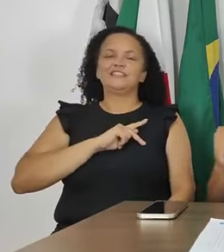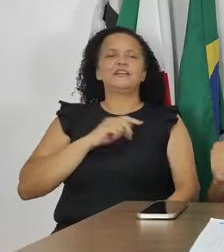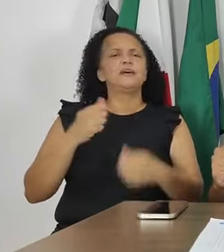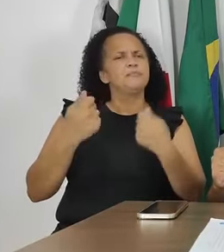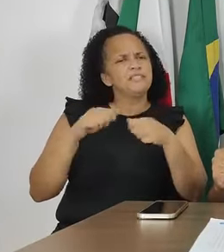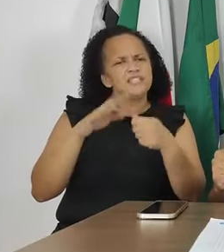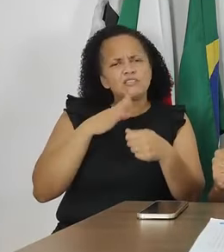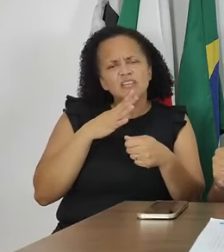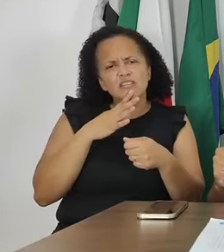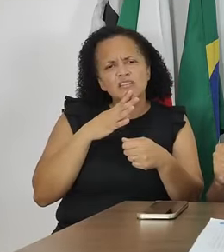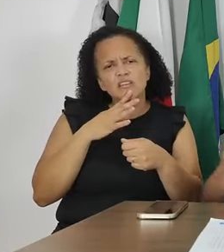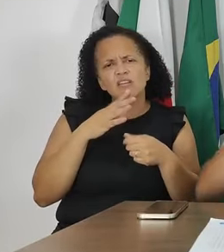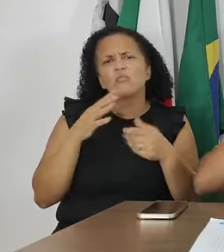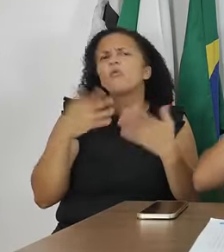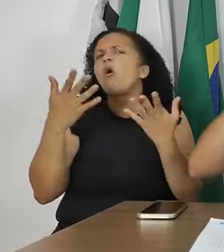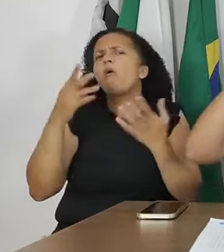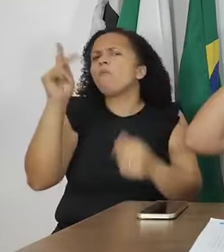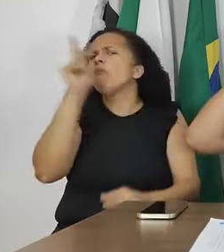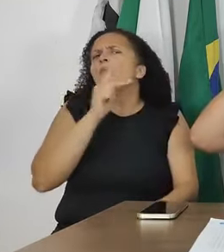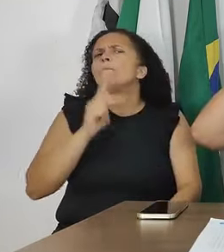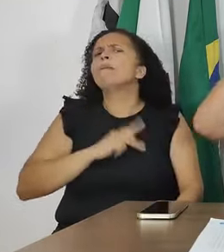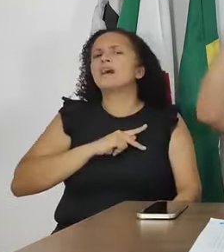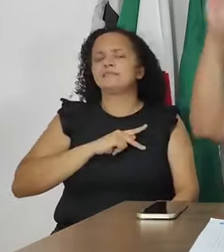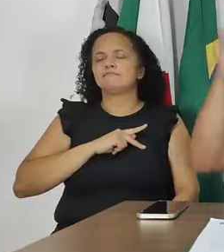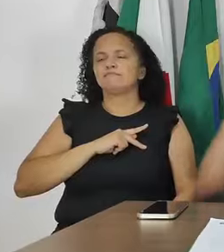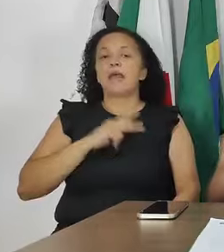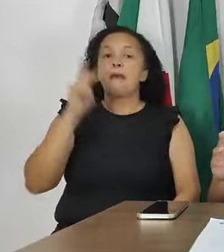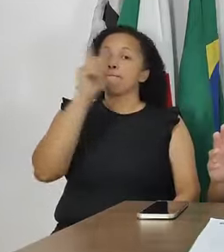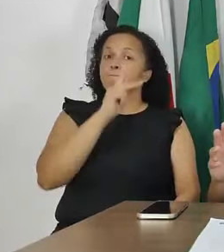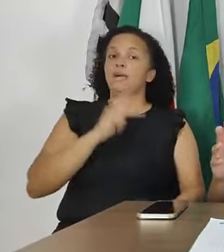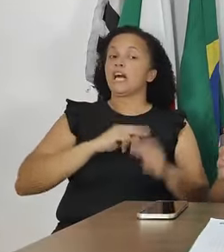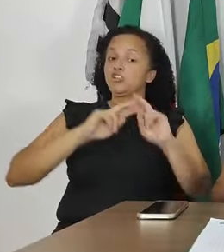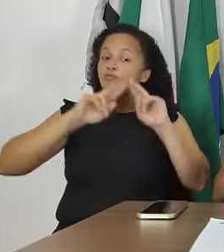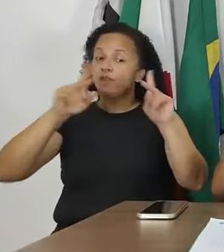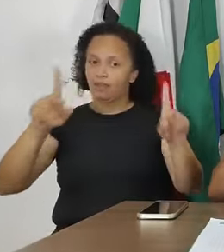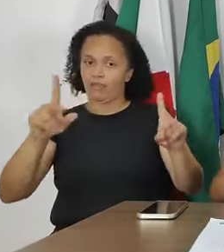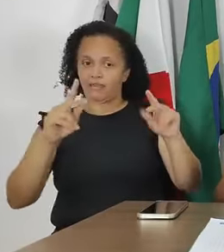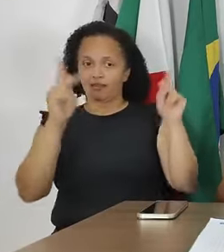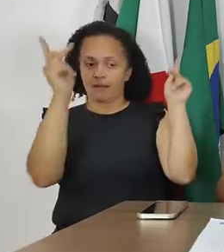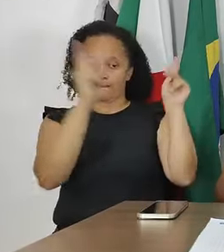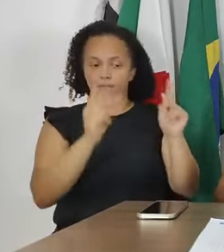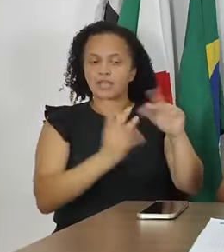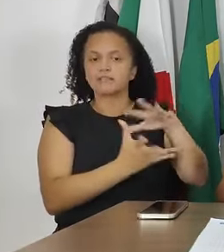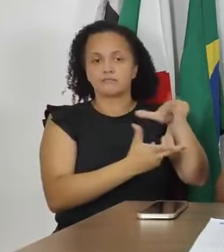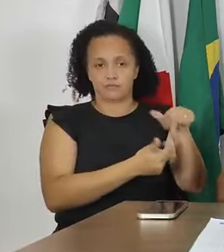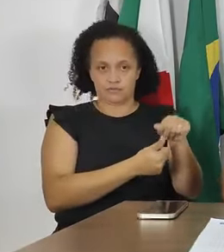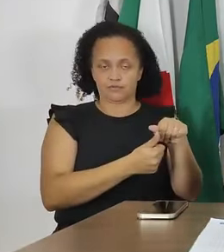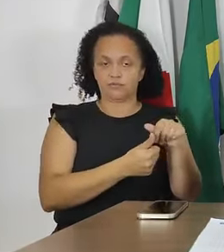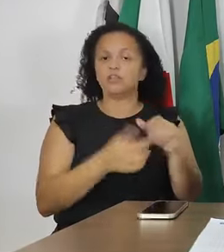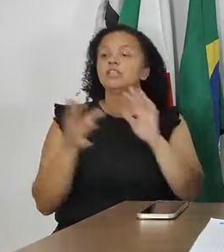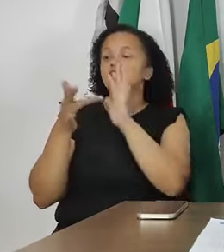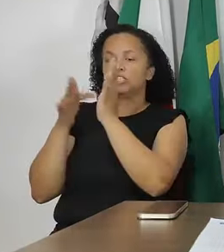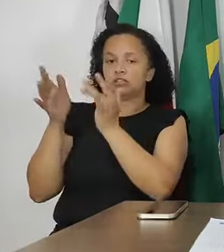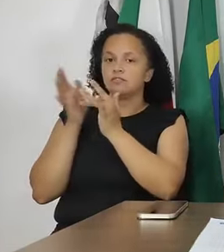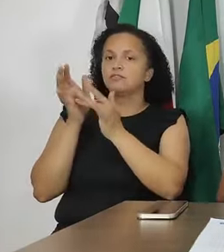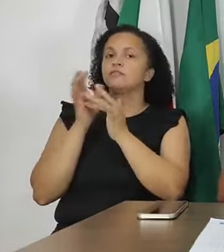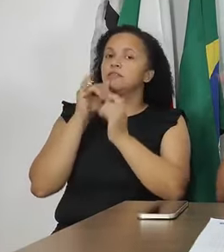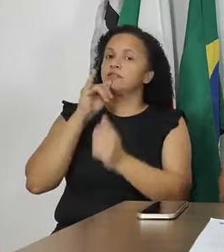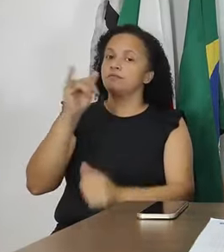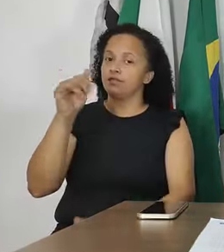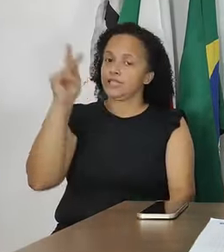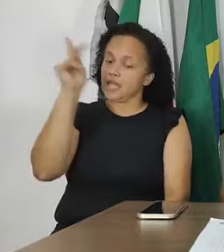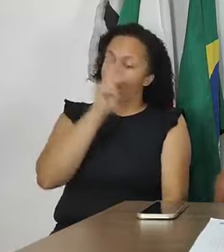essa paz? É uma paz que excede todo o entendimento. Jesus fala lá, né? A minha paz vos dou,